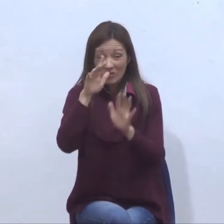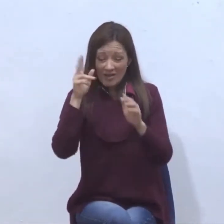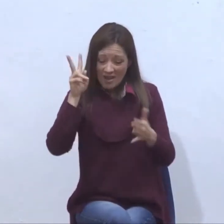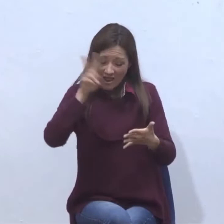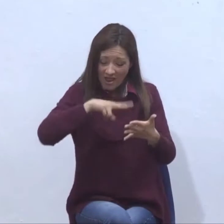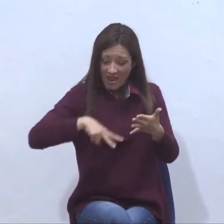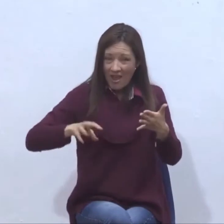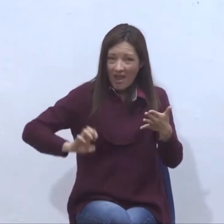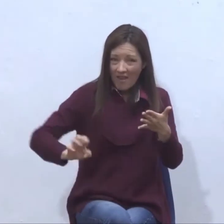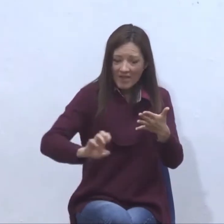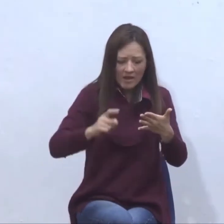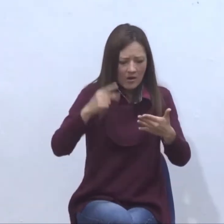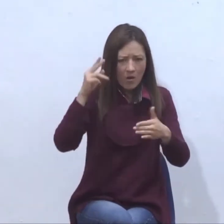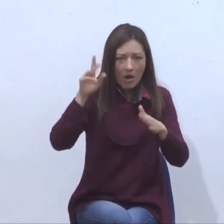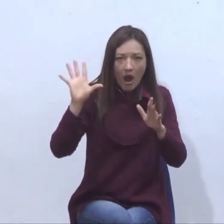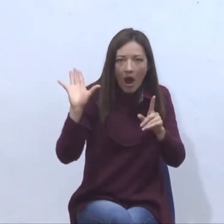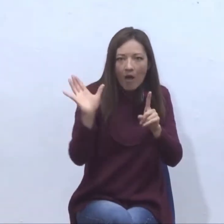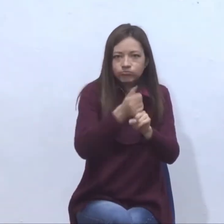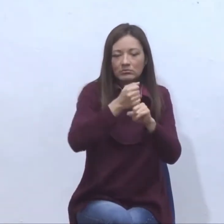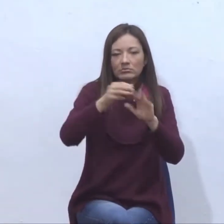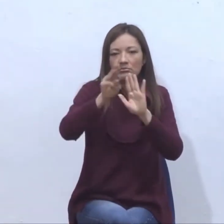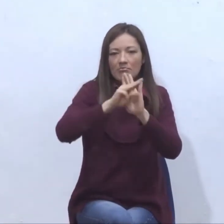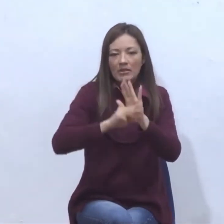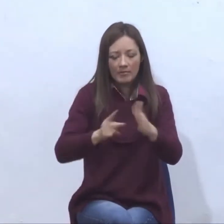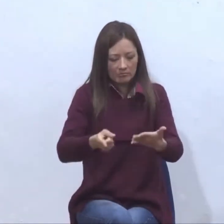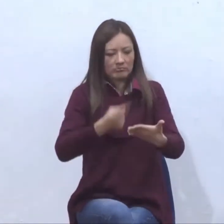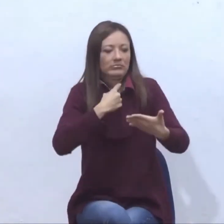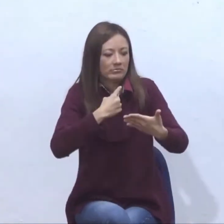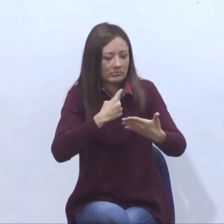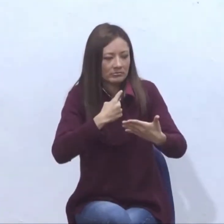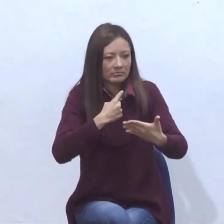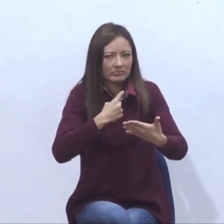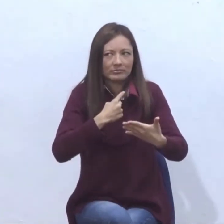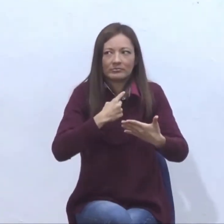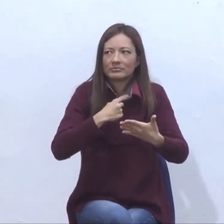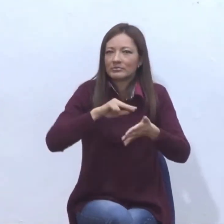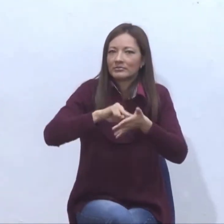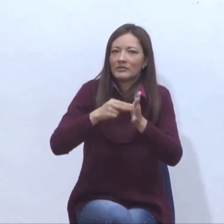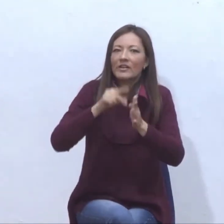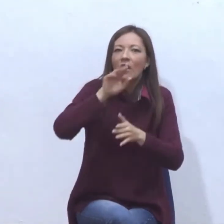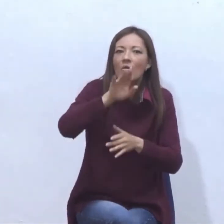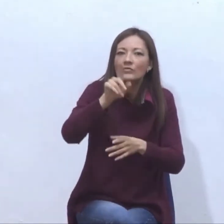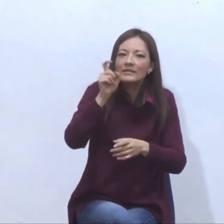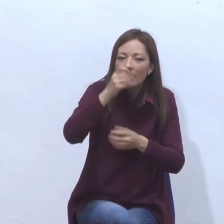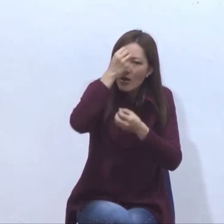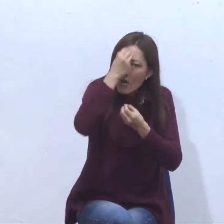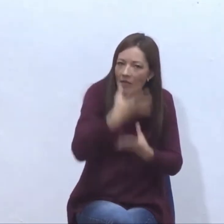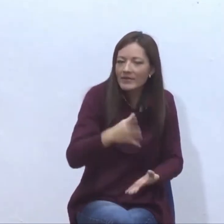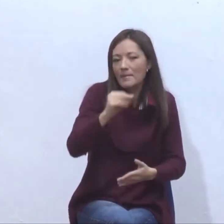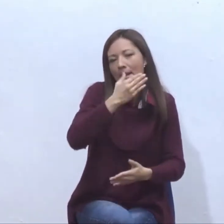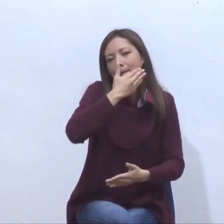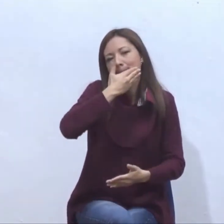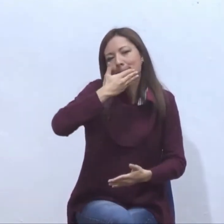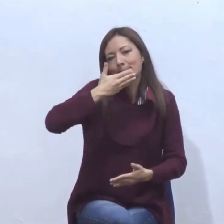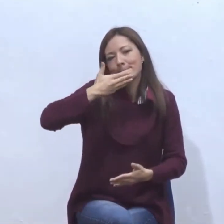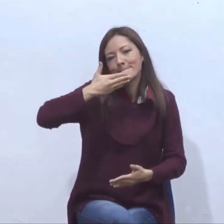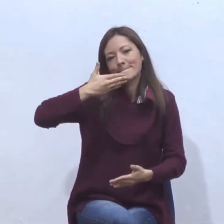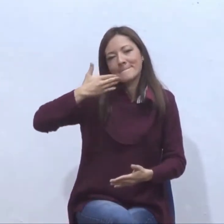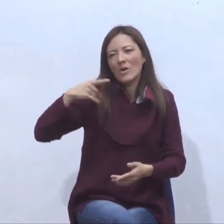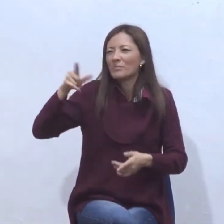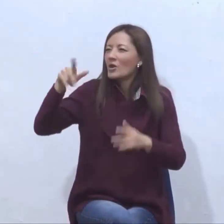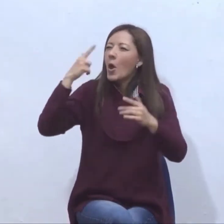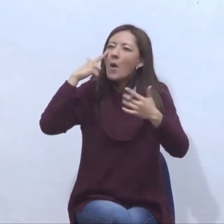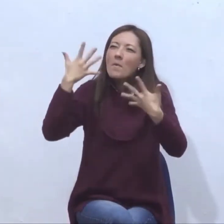para que usted y yo seamos mejores. Es como un cuchillo que está moldeando la greda o